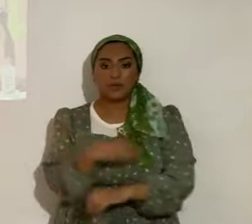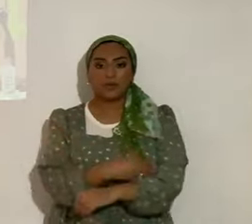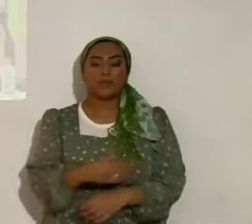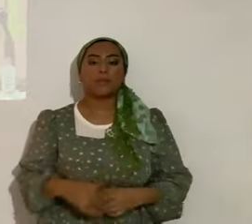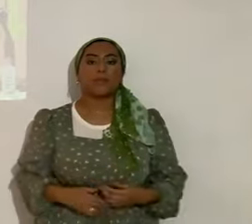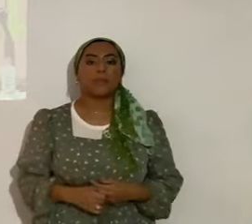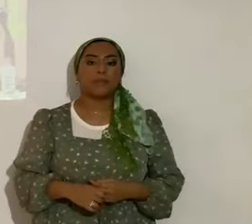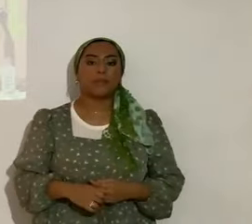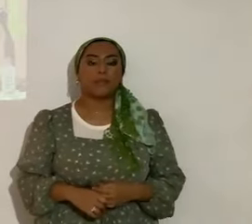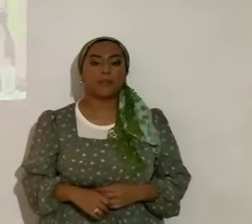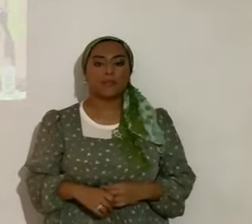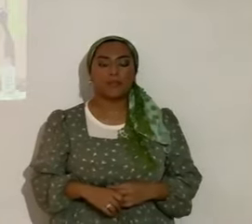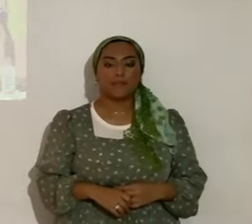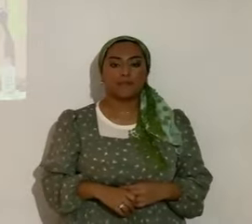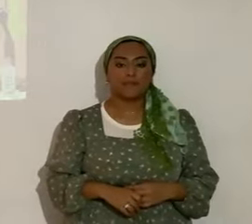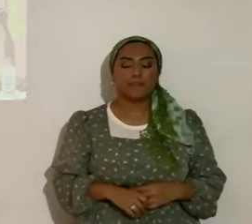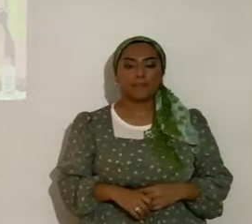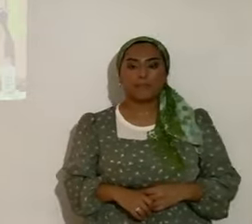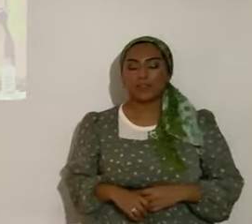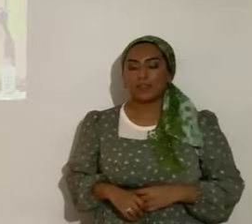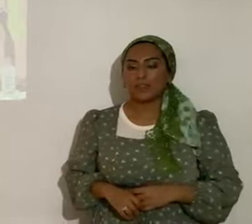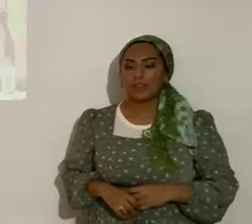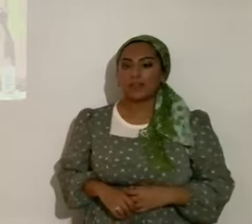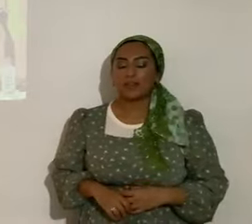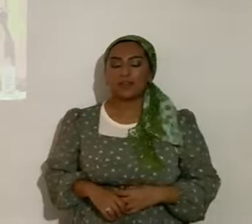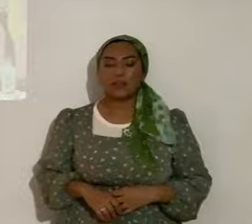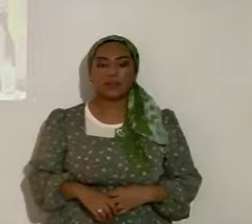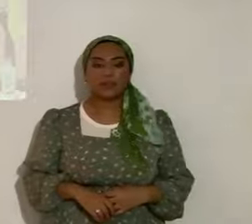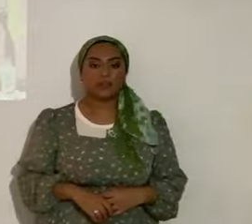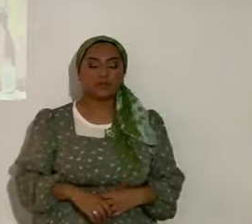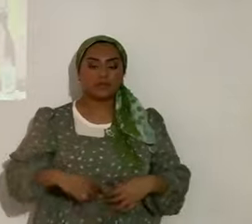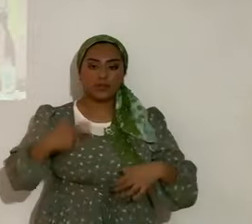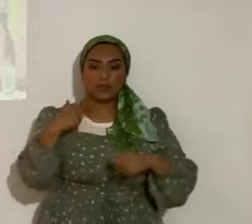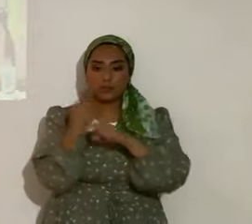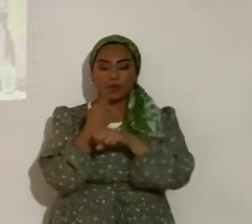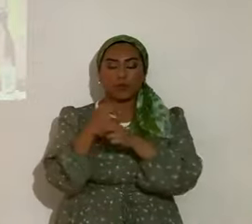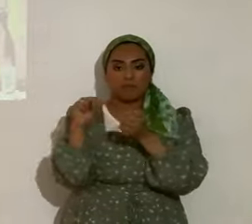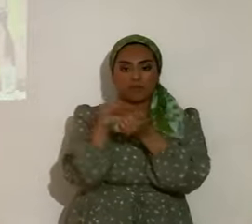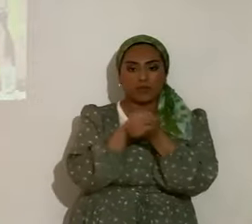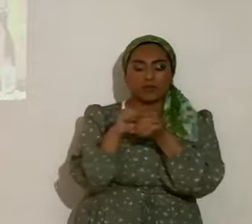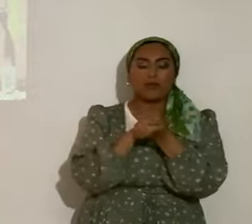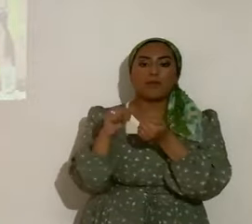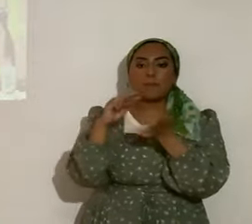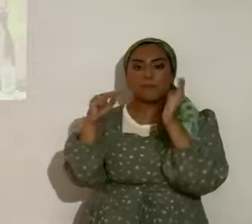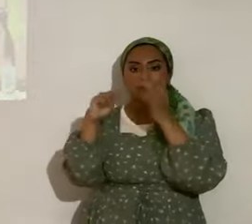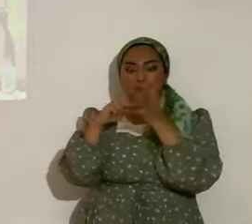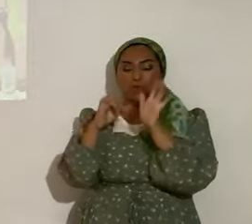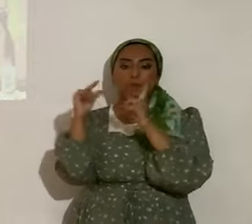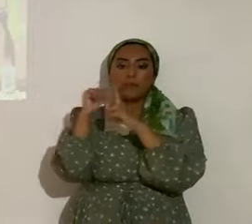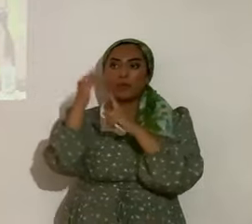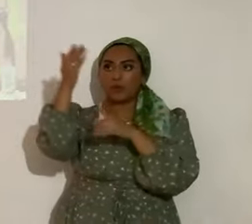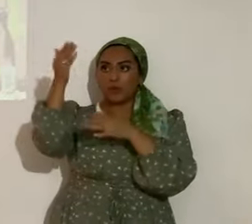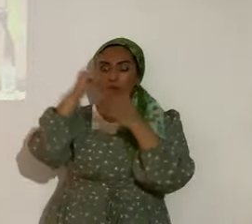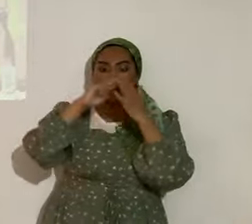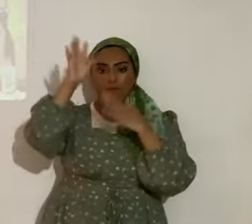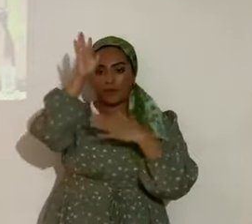la espada de dos filos hasta el fondo. Y el jabón de lavador estoy usando en este momento, que es la palabra de Yahweh.